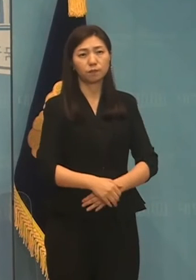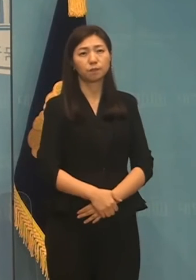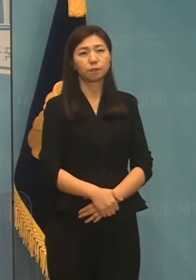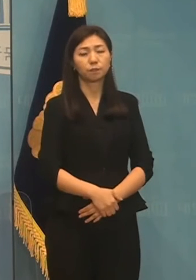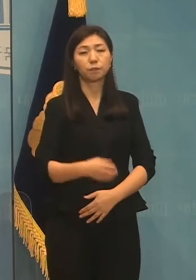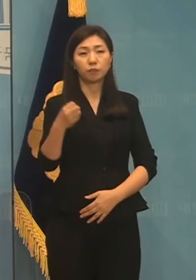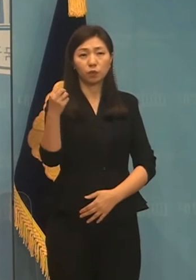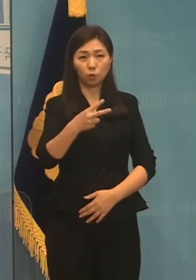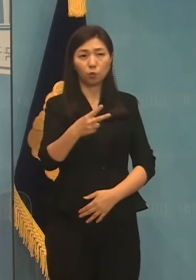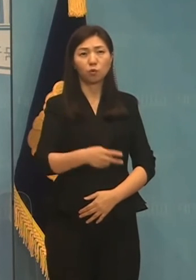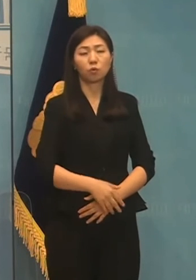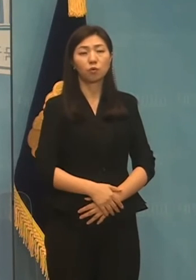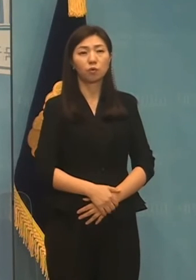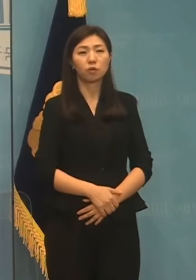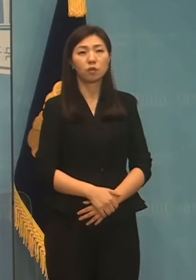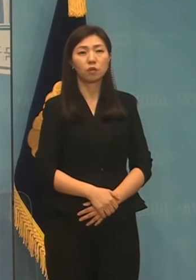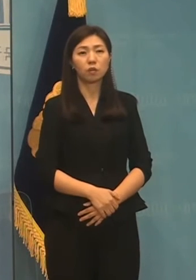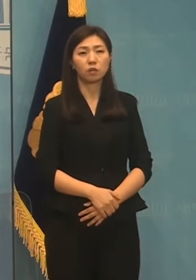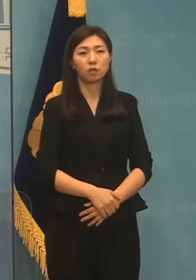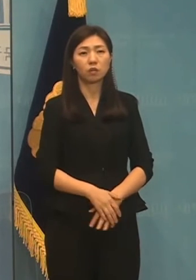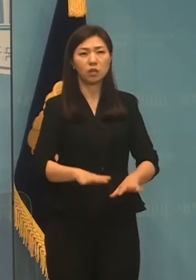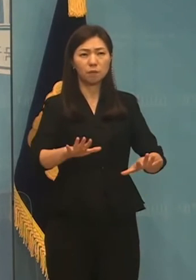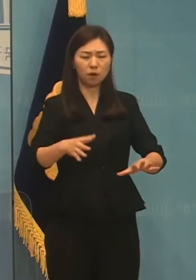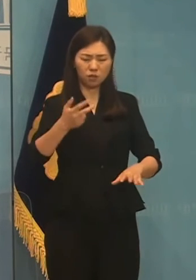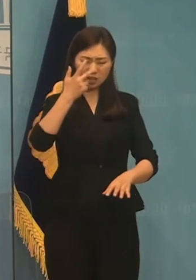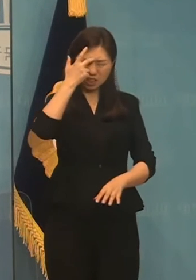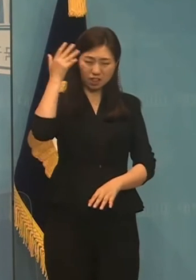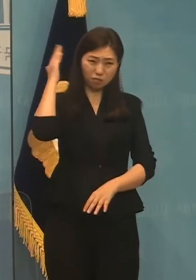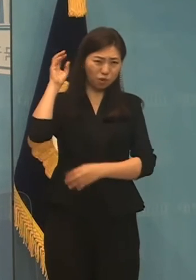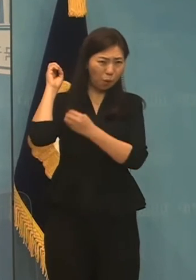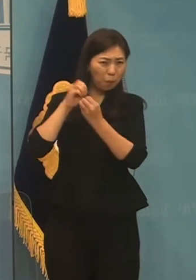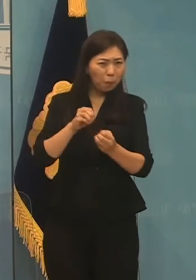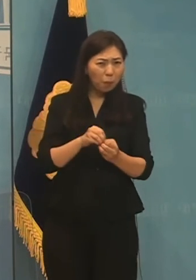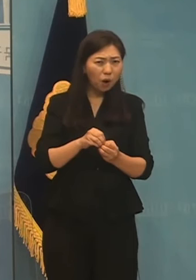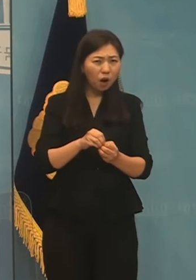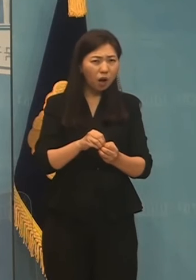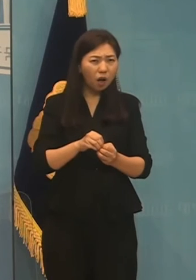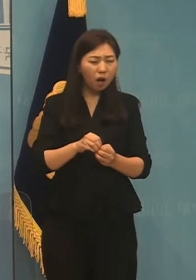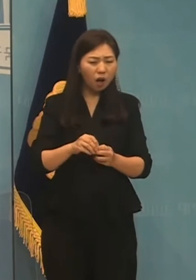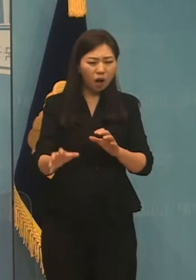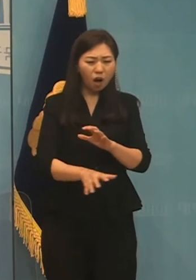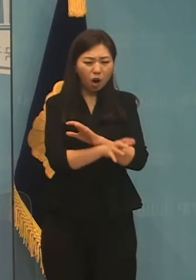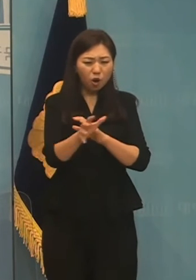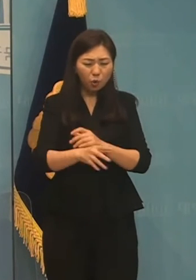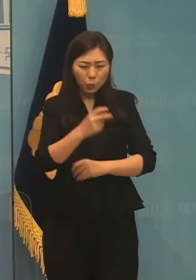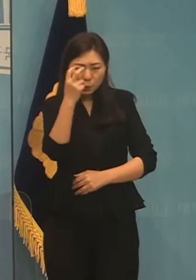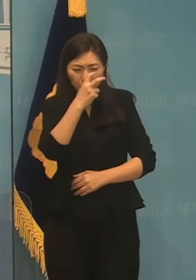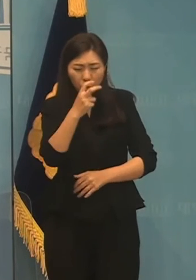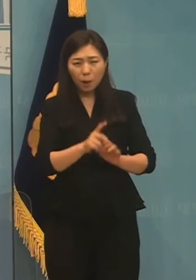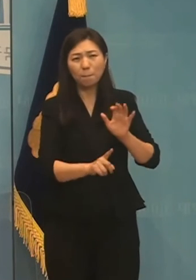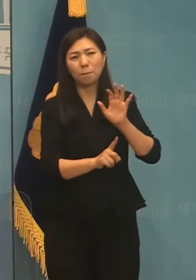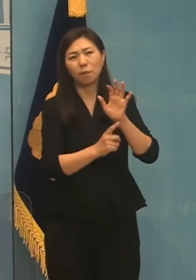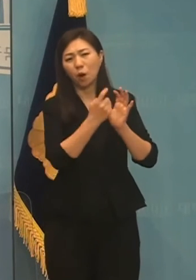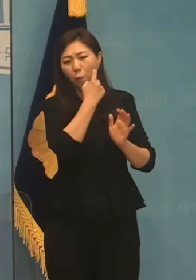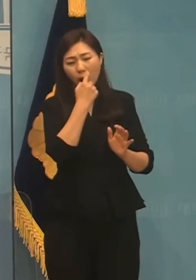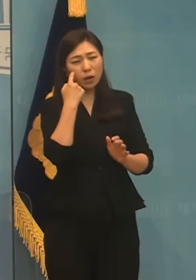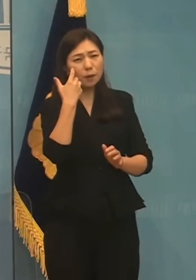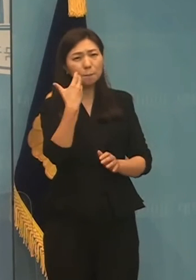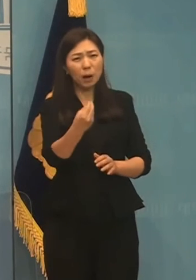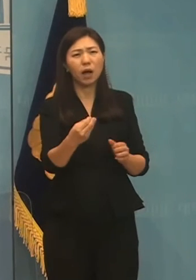또한 이번에도 관행적인 2 실사가 또다시 그러나 가는